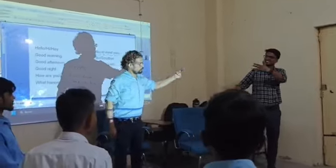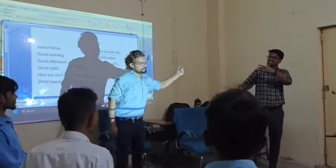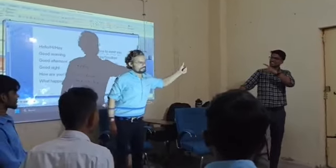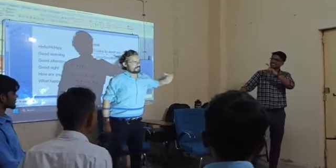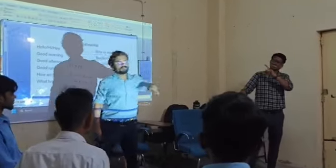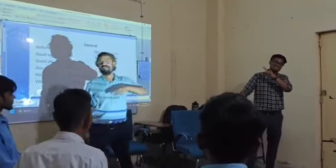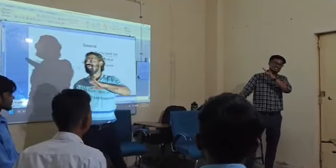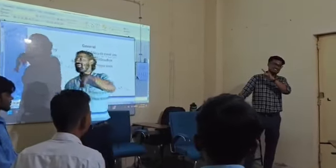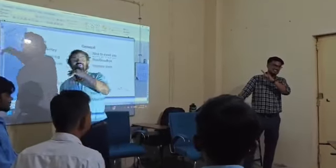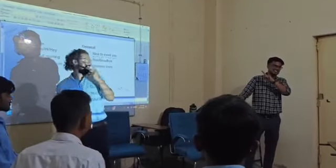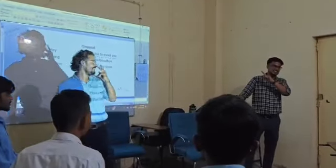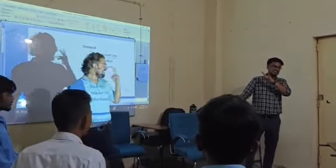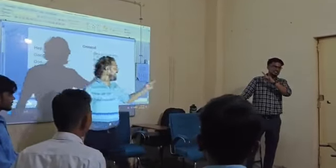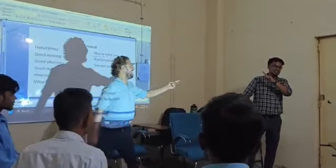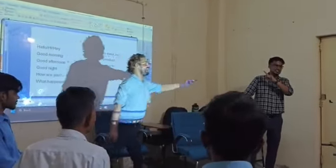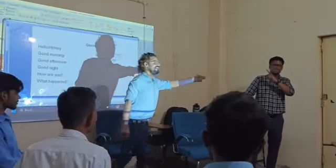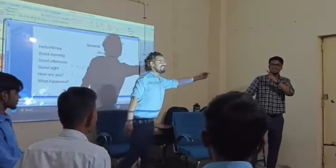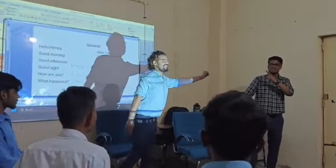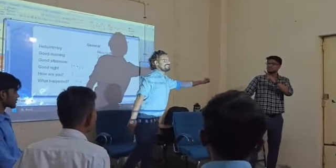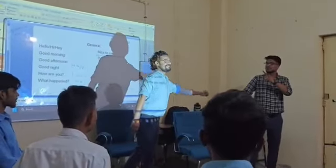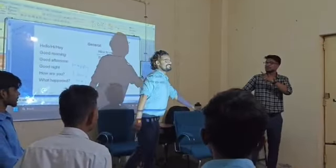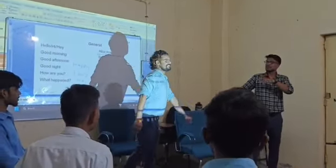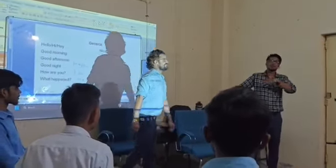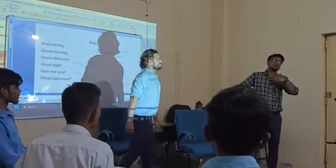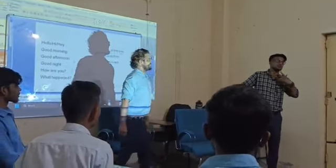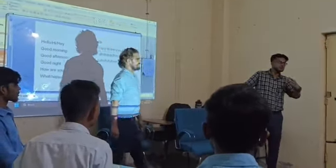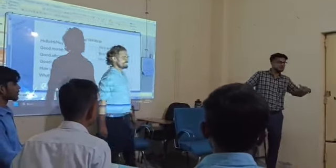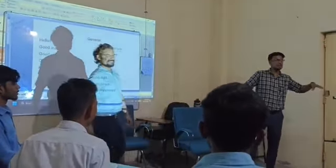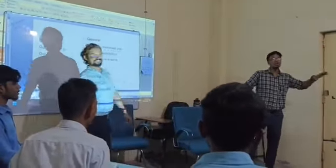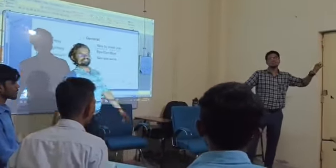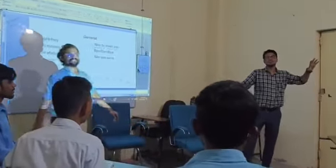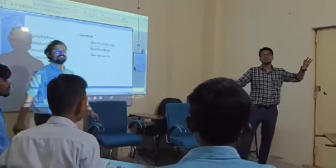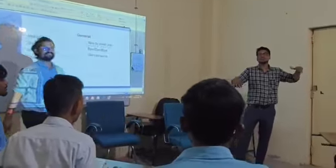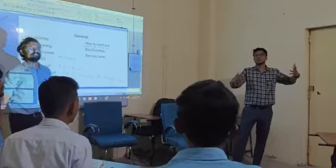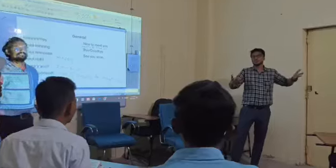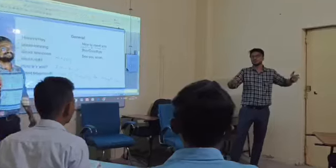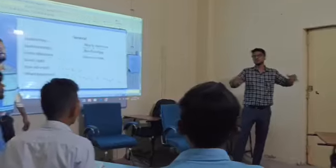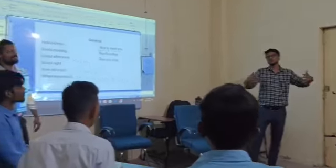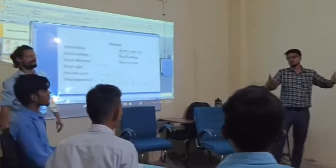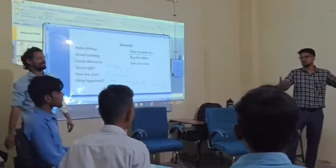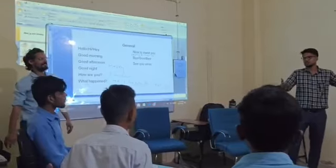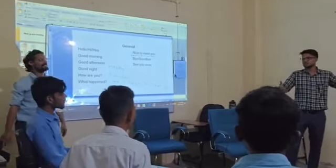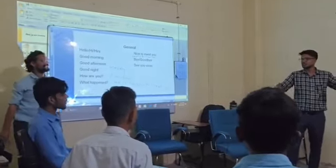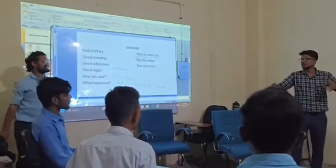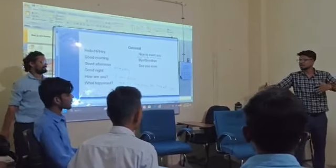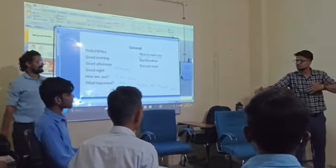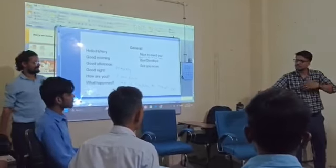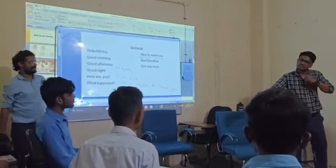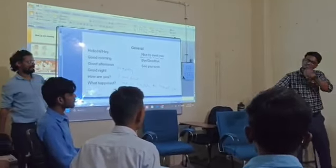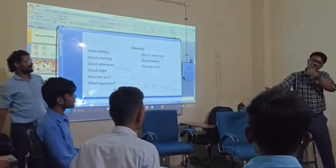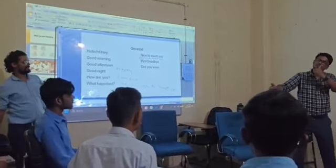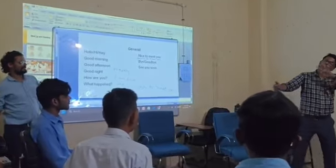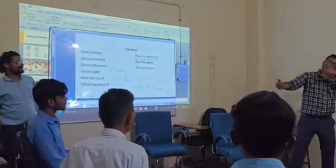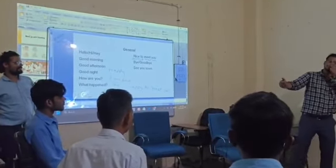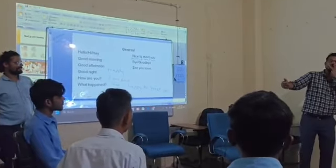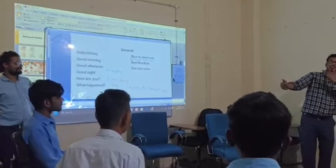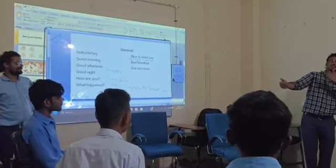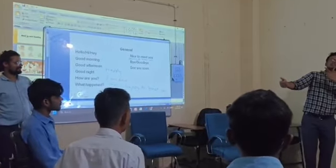ठीक है। ये बेसिकली ऐसे है कि हम कोई जा रहे हैं, कोई काम है या जो भी है, तो हाथ मिलाए ठीक है, ठीक है, बाद में मिलते हैं